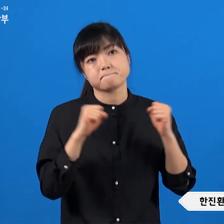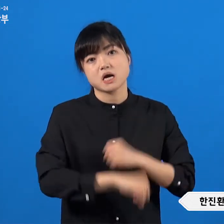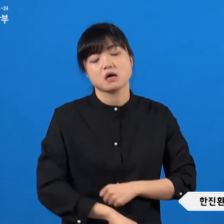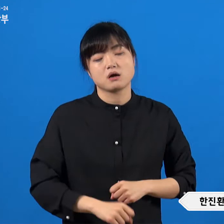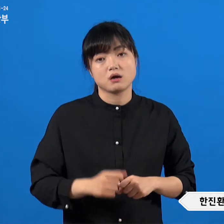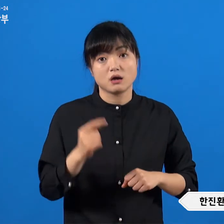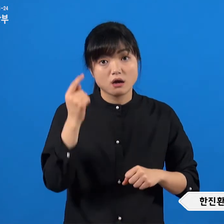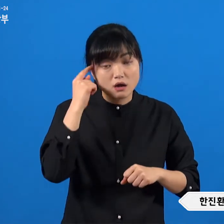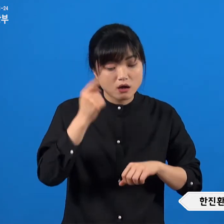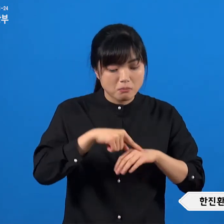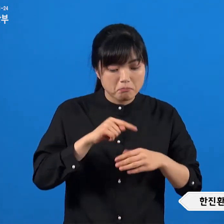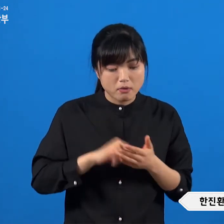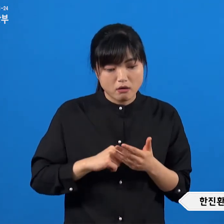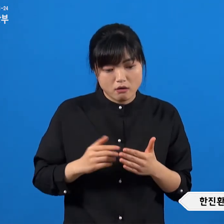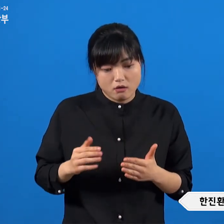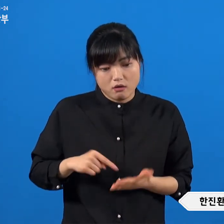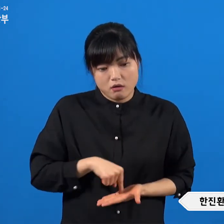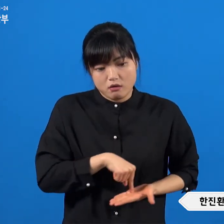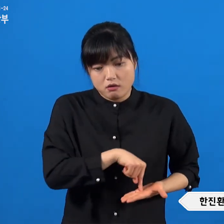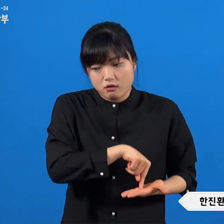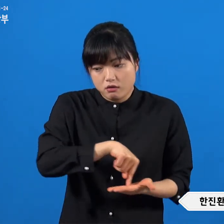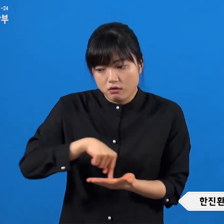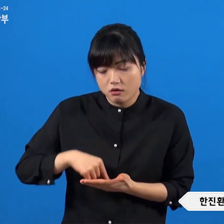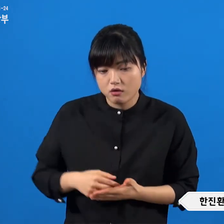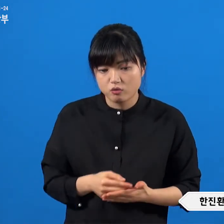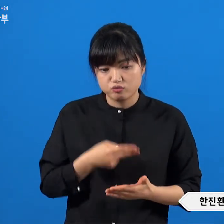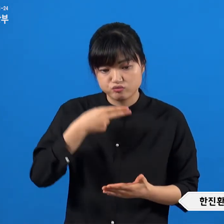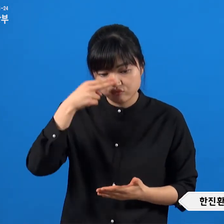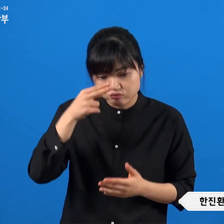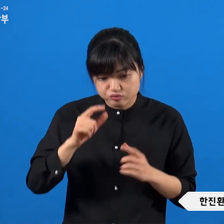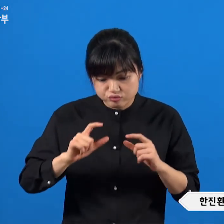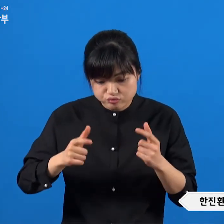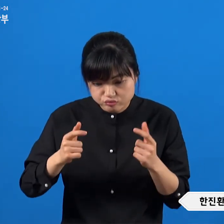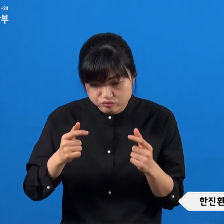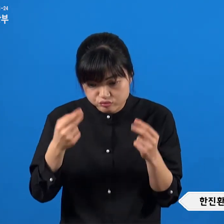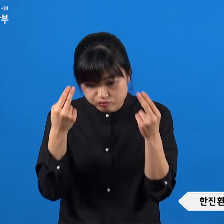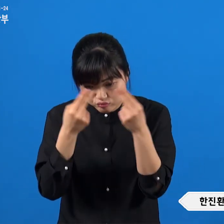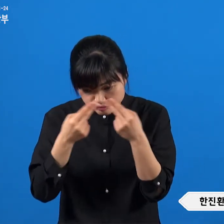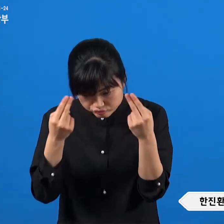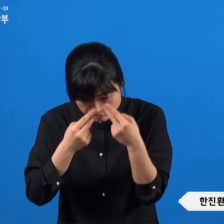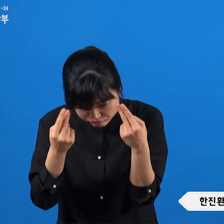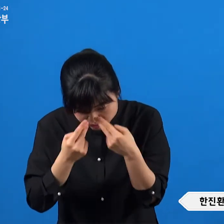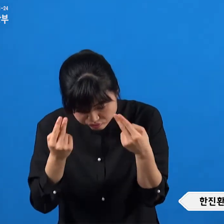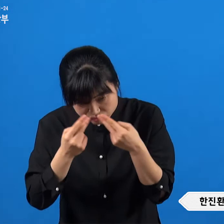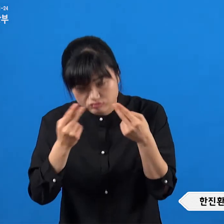공허해졌습니다. 이 남자가 술과 도박에 손을 대기 시작합니다.